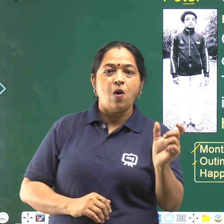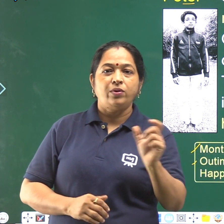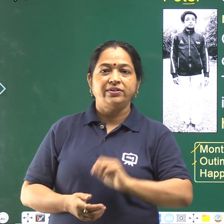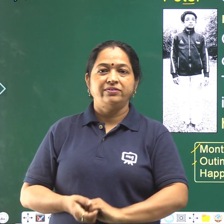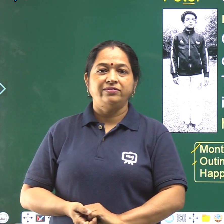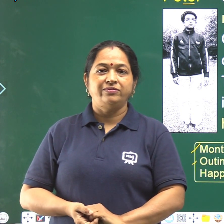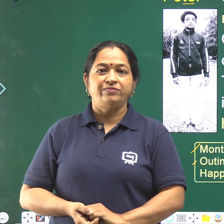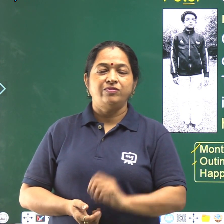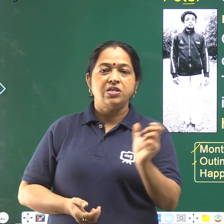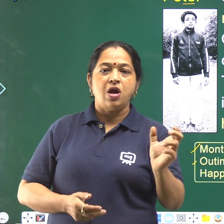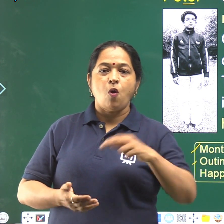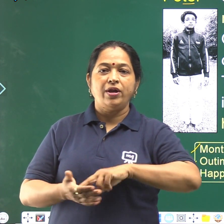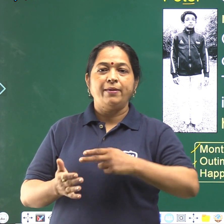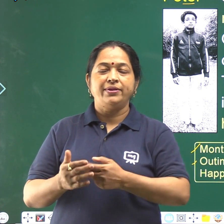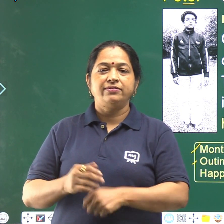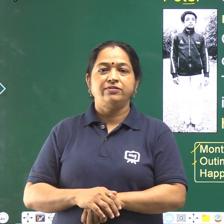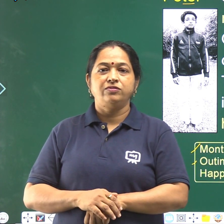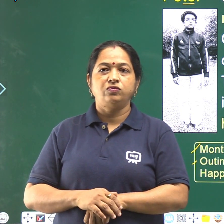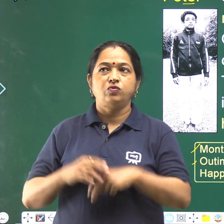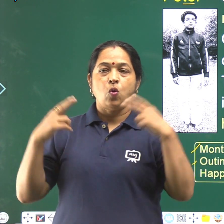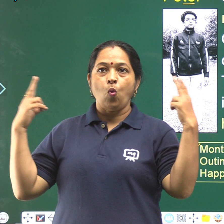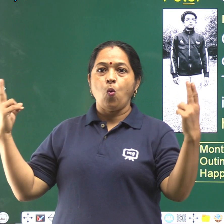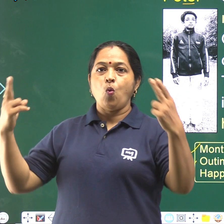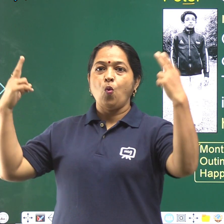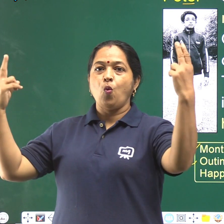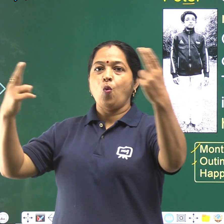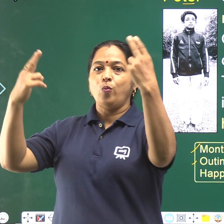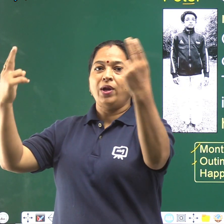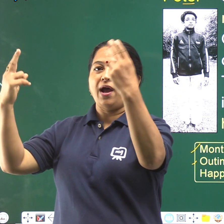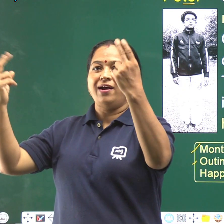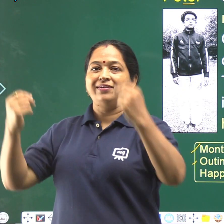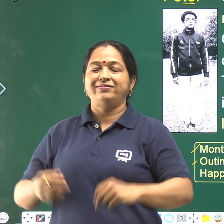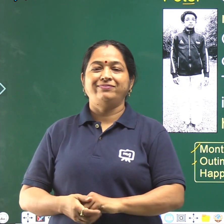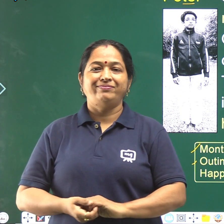Outing. Outing means? Sair.